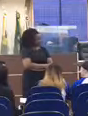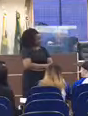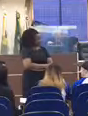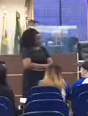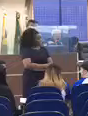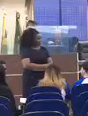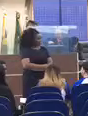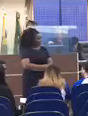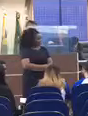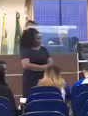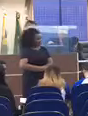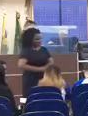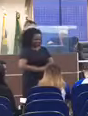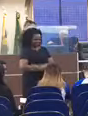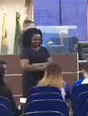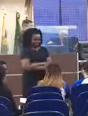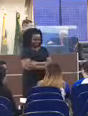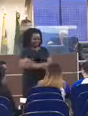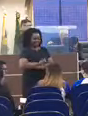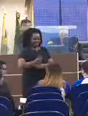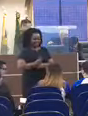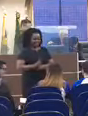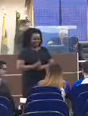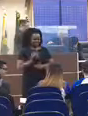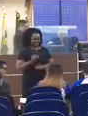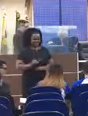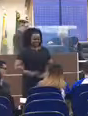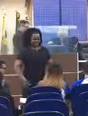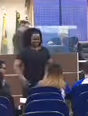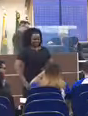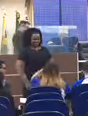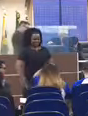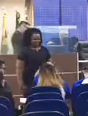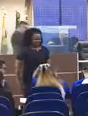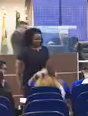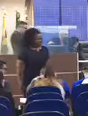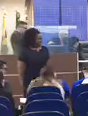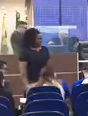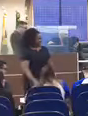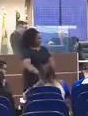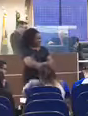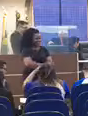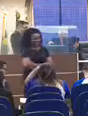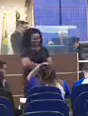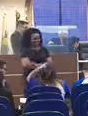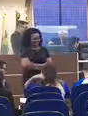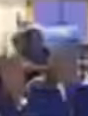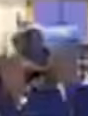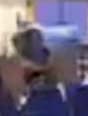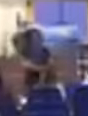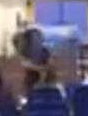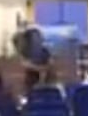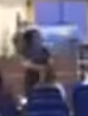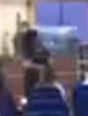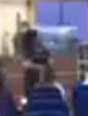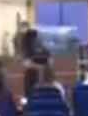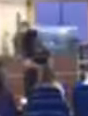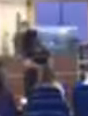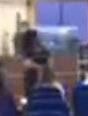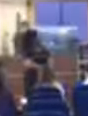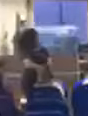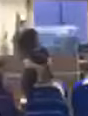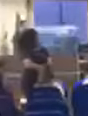público satisfatório, digamos assim. Mas aqueles que não puderam estar presencial, pode estar acompanhando no portal Nosso Paraná e também no site da Câmara, que